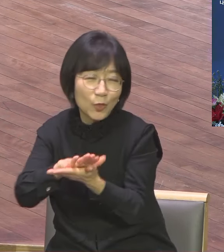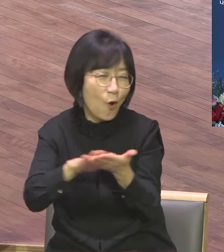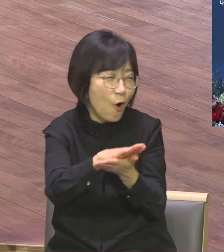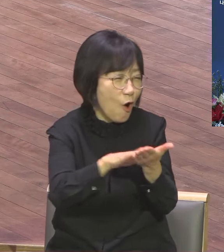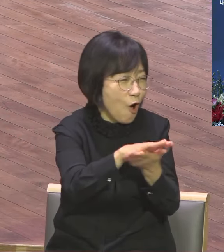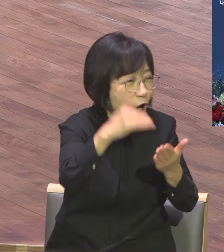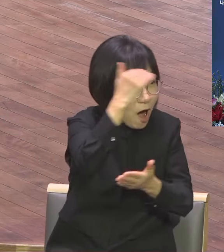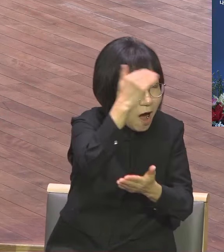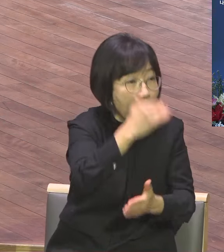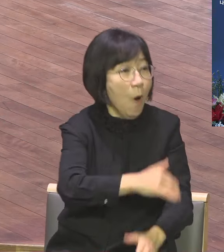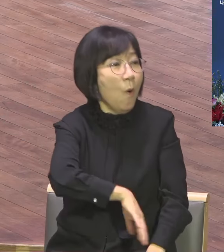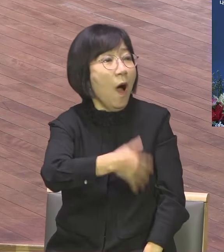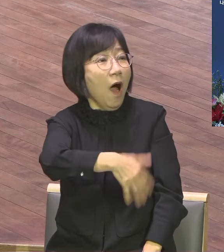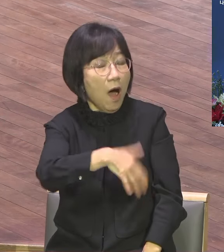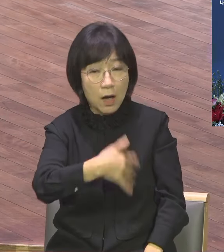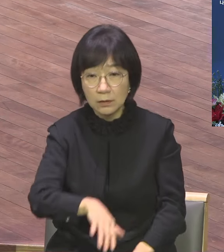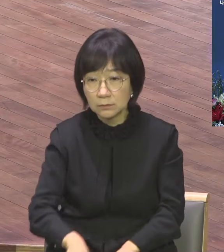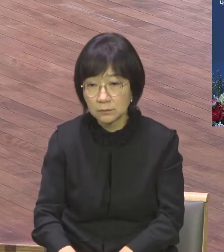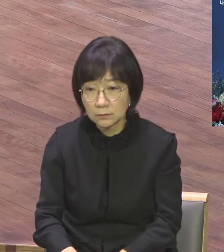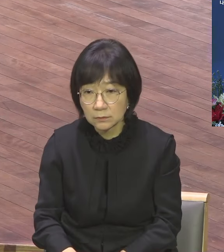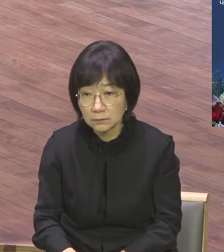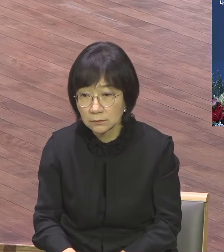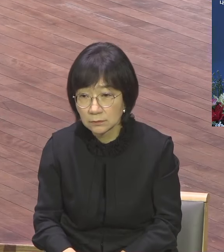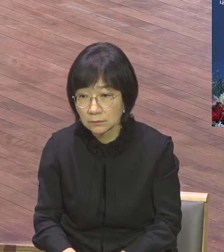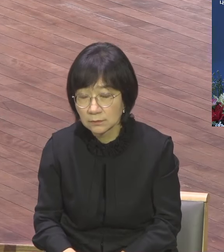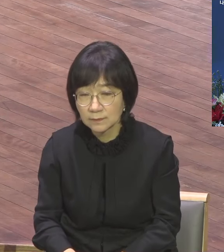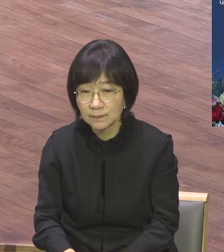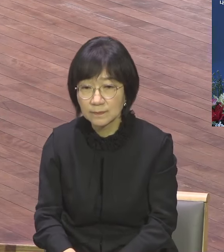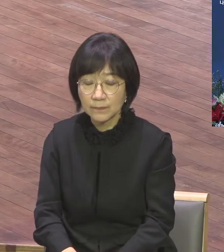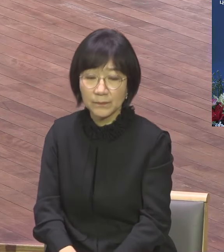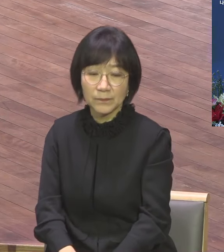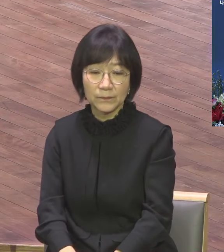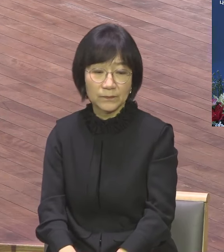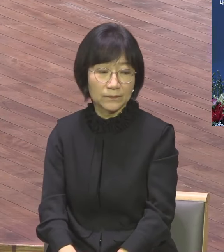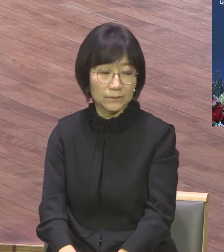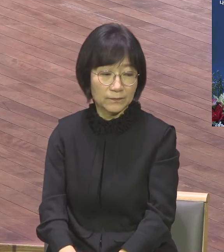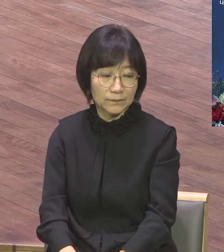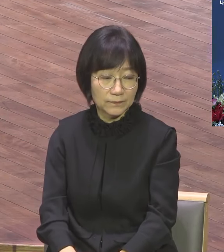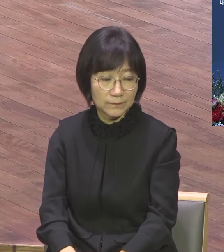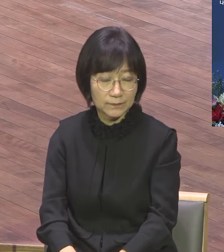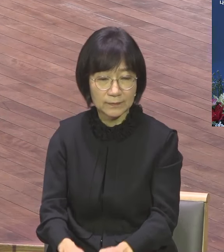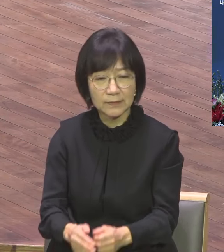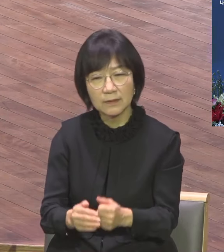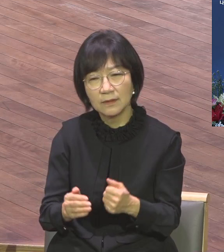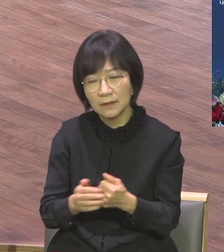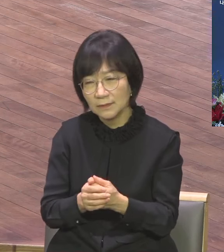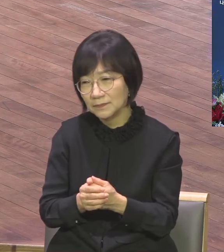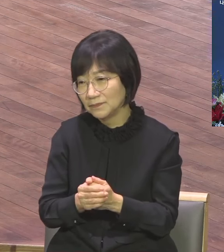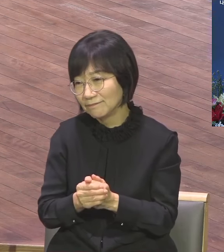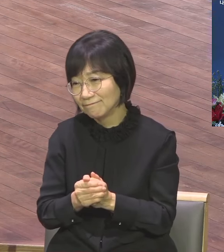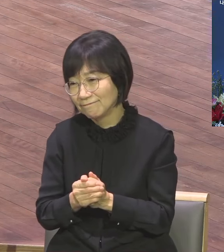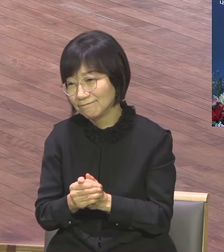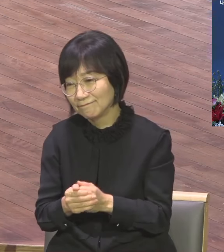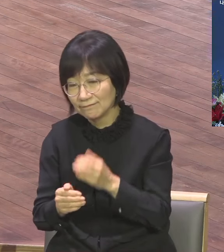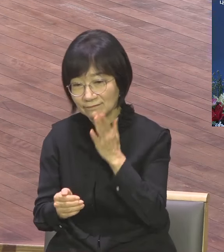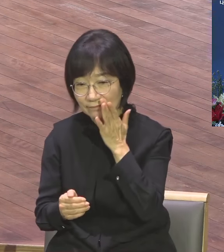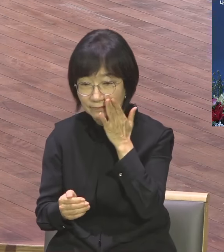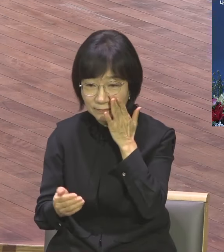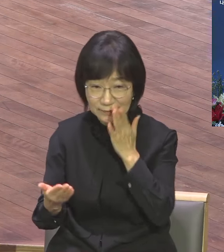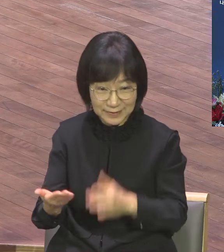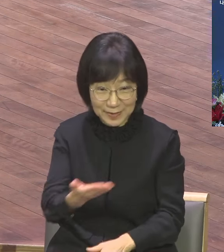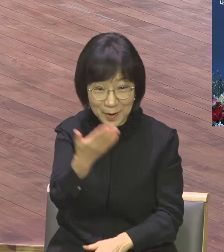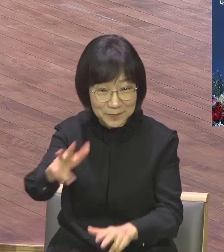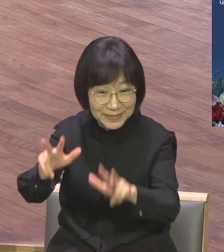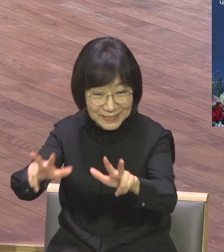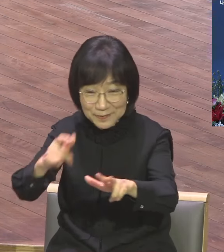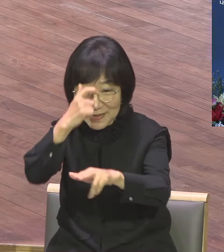이런 현실 속에 있기 때문에 지금 우리가 이 자리에 지금